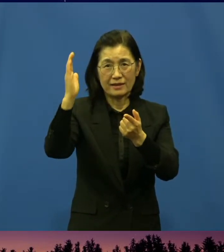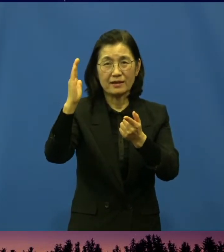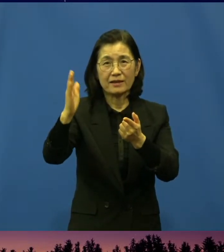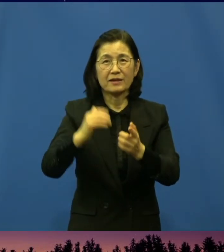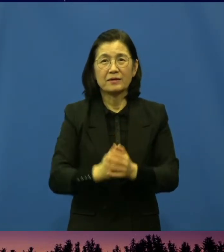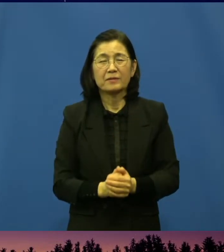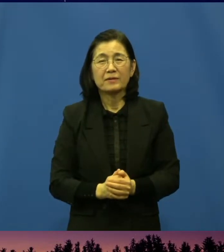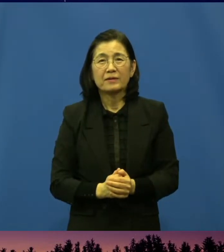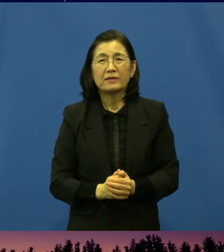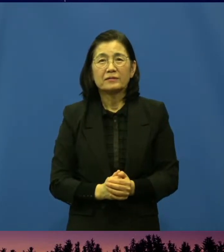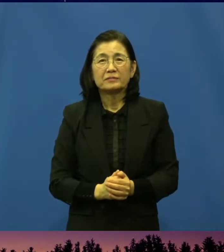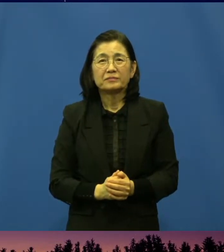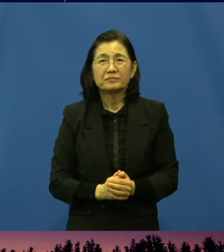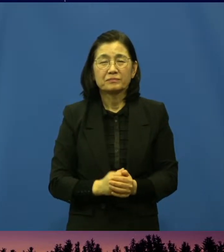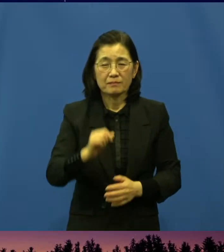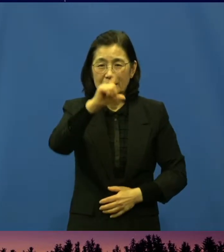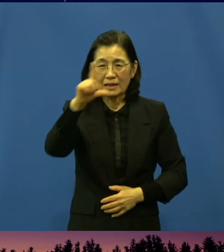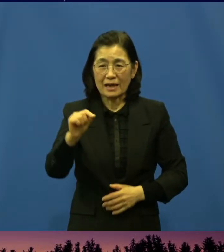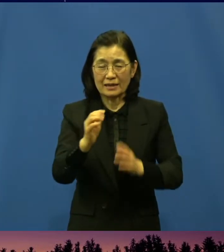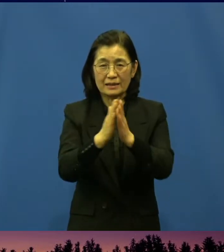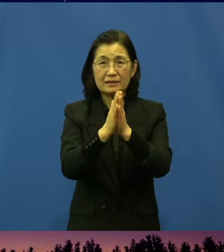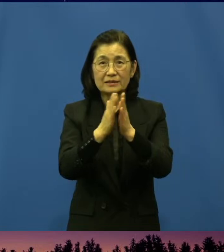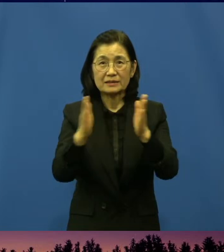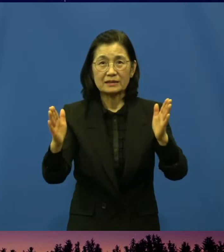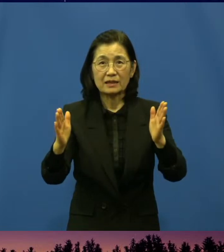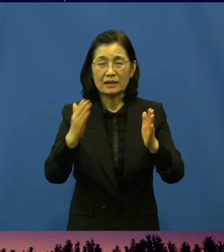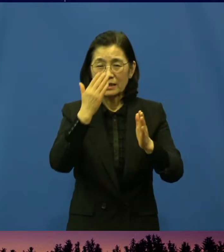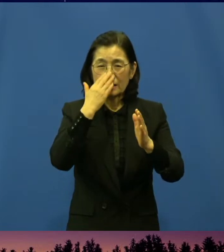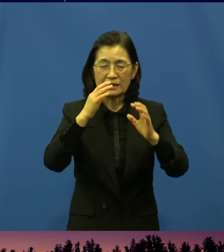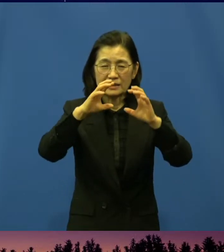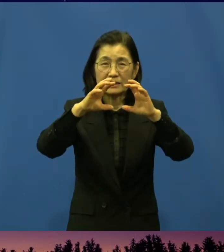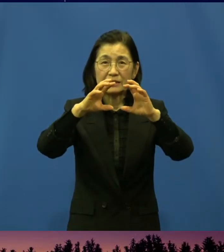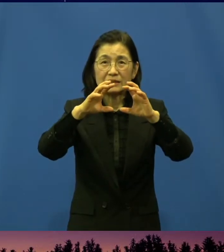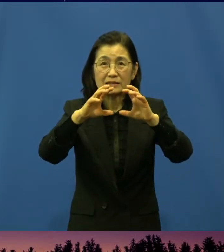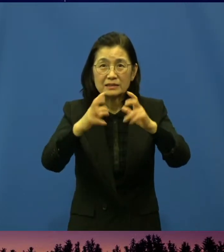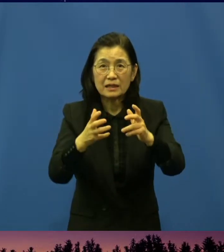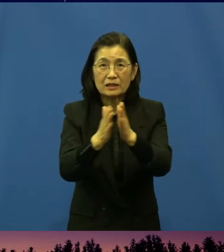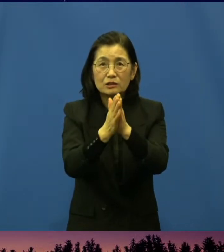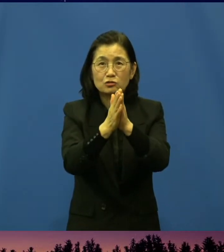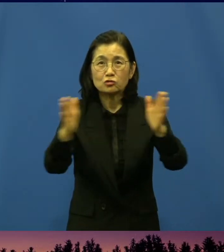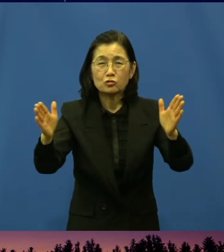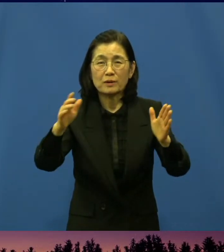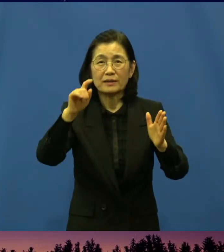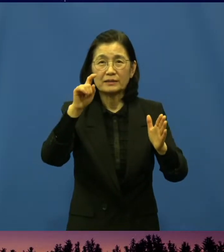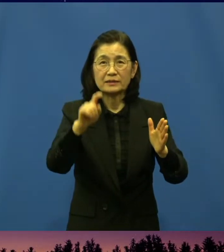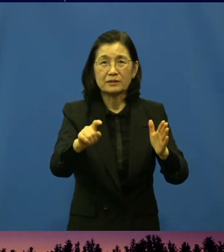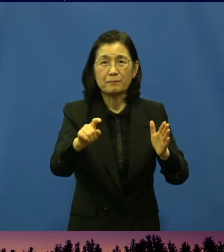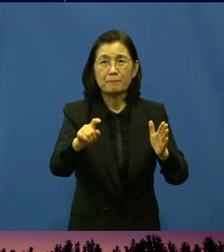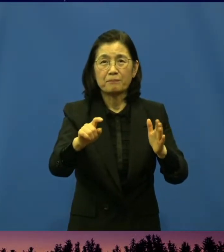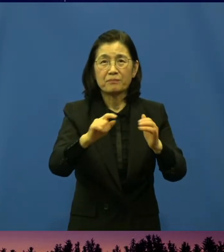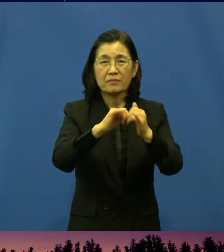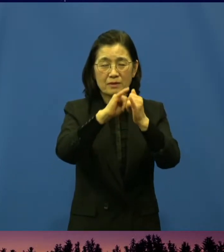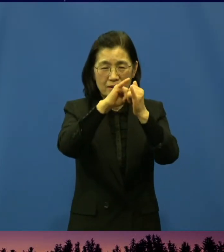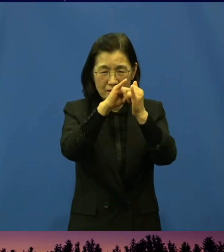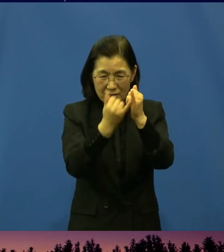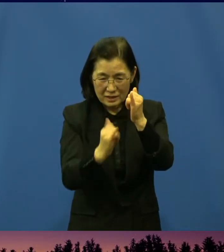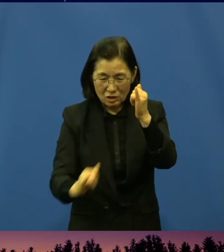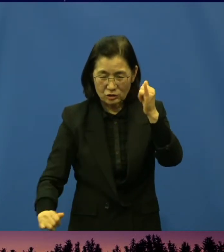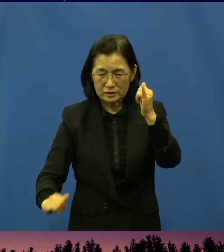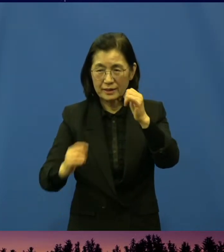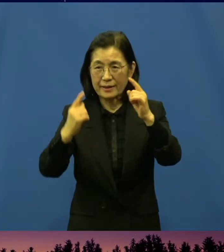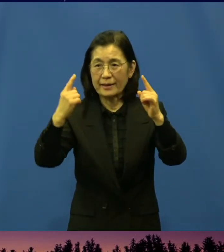해의 첫 달이라. 그러니까 이스라엘의 역사의 출발점을 딱 기록하고 있는 거예요. 그 역사의 전환점, 매우